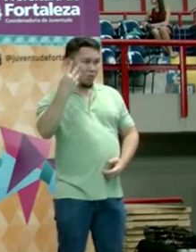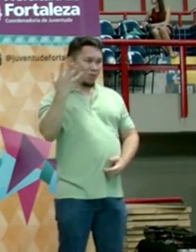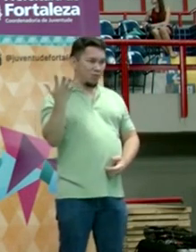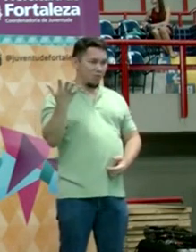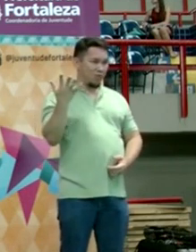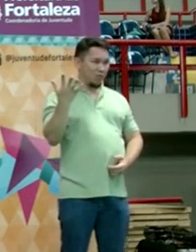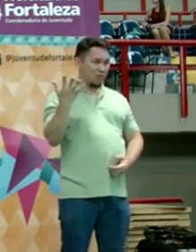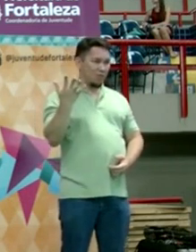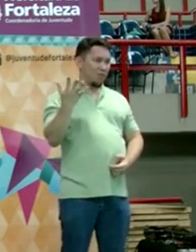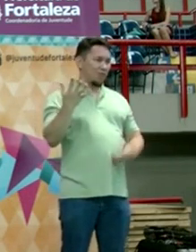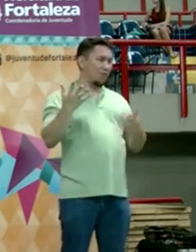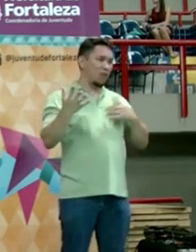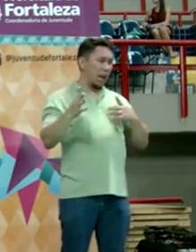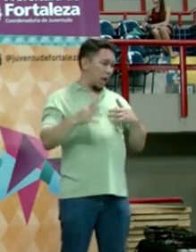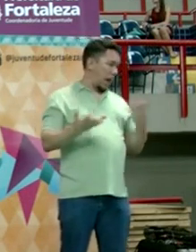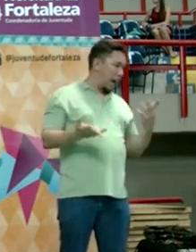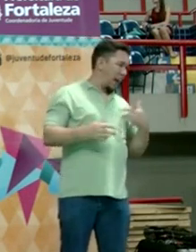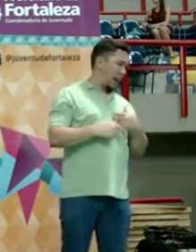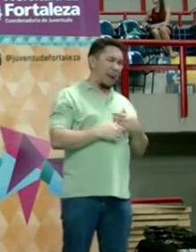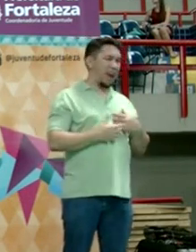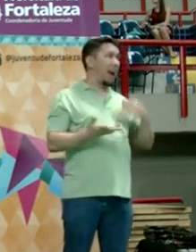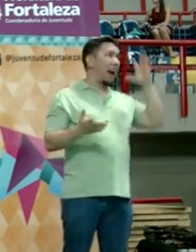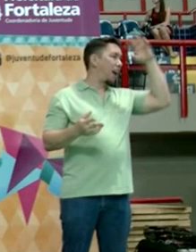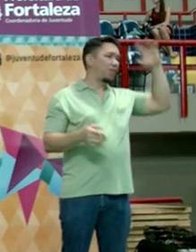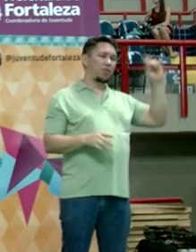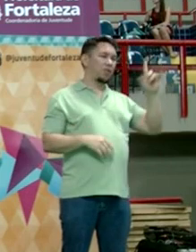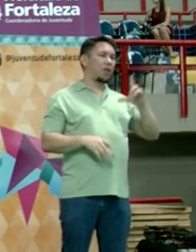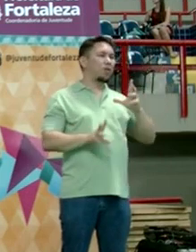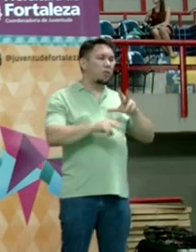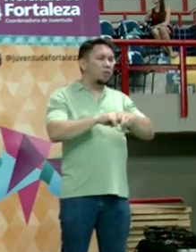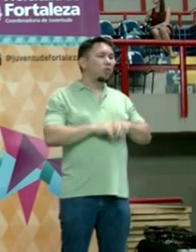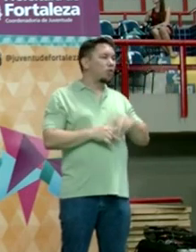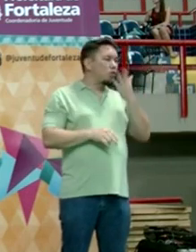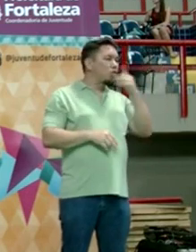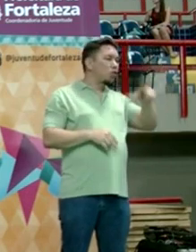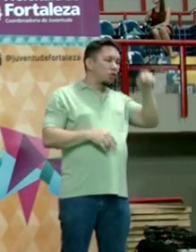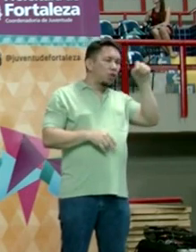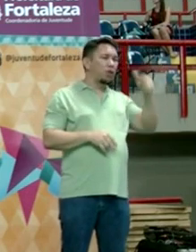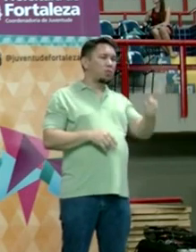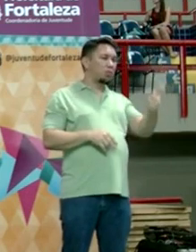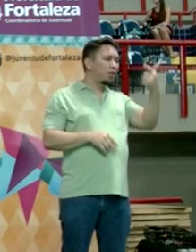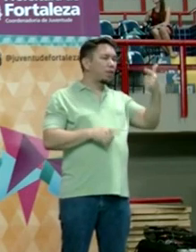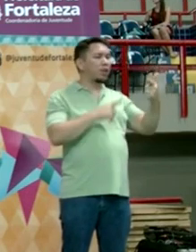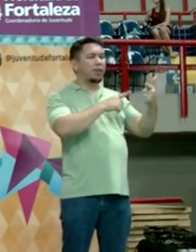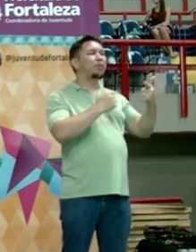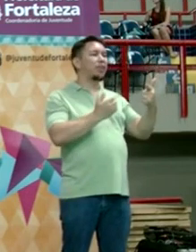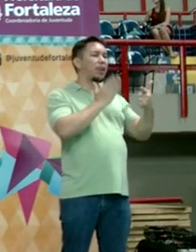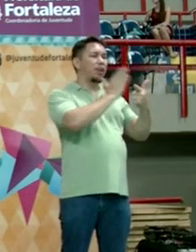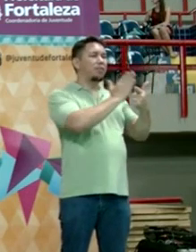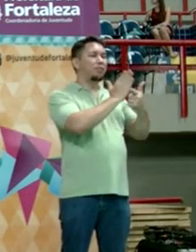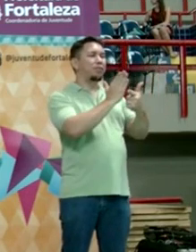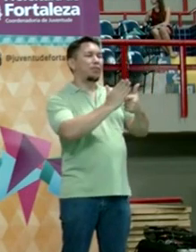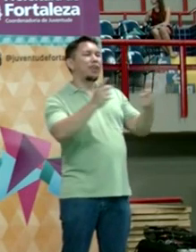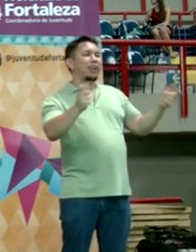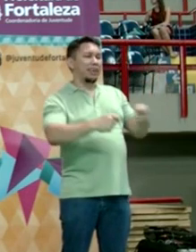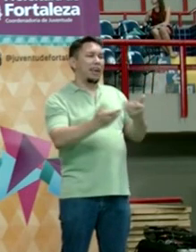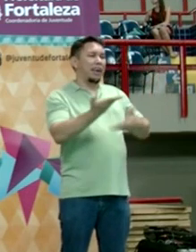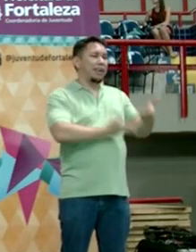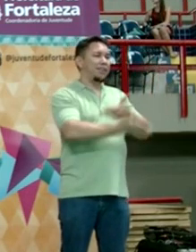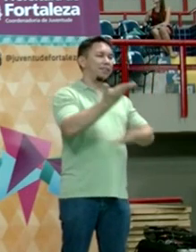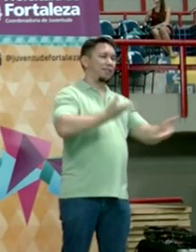do ano. Quer dizer, não é à toa que o número 12 foi escolhido. Porque ele é fácil